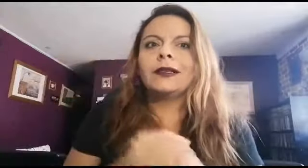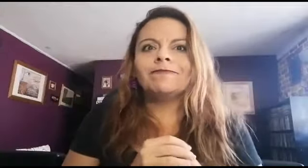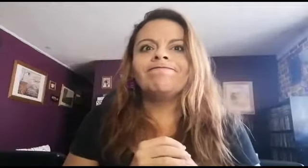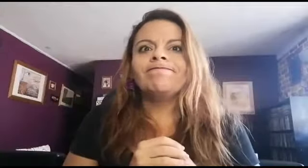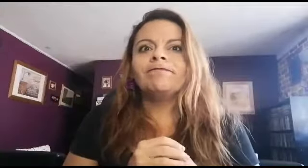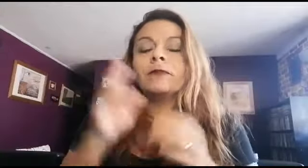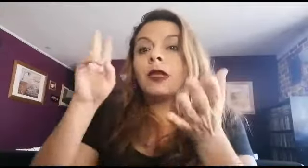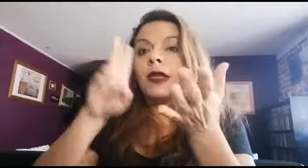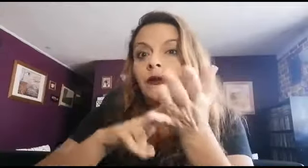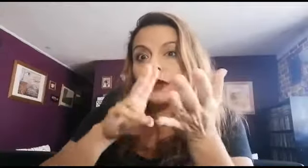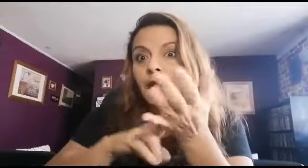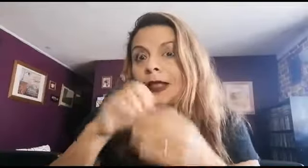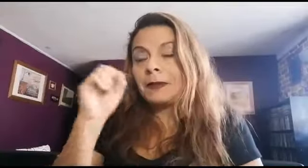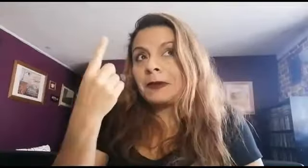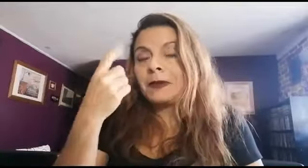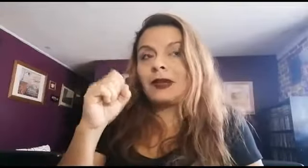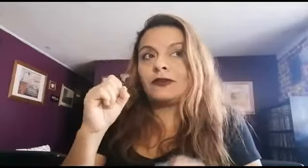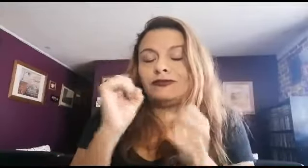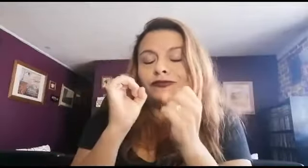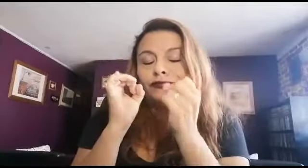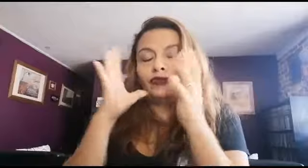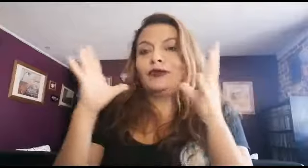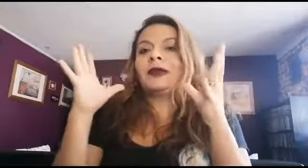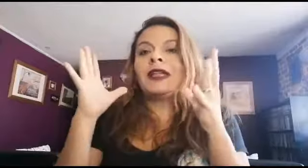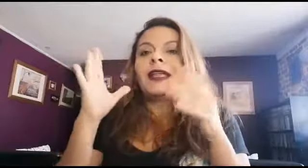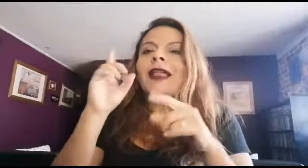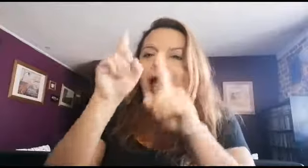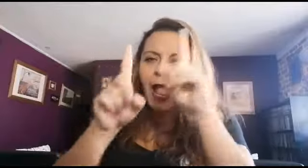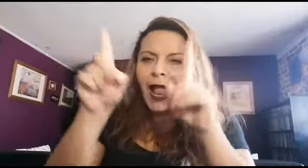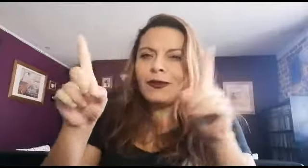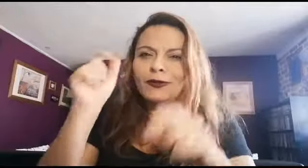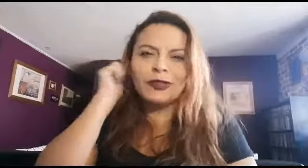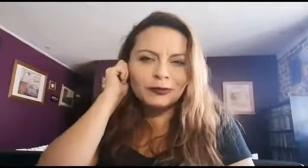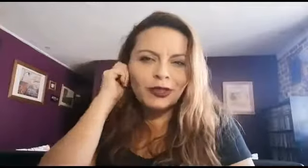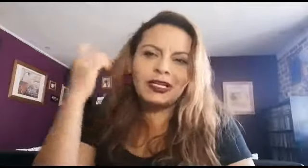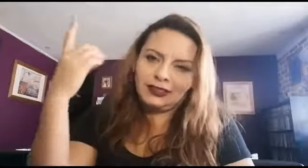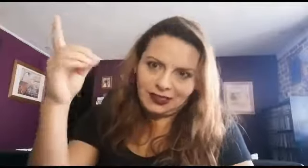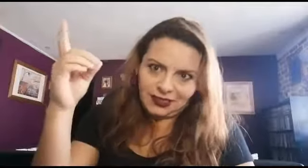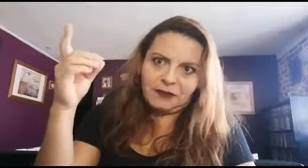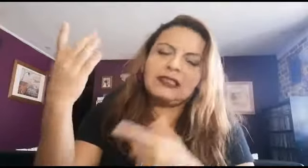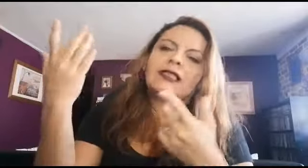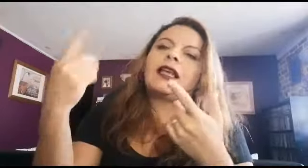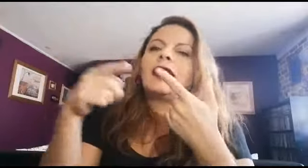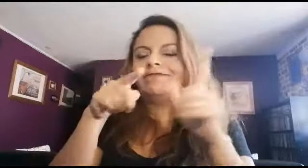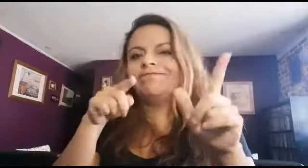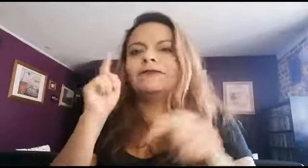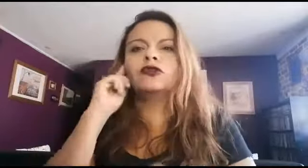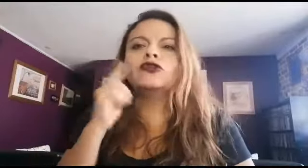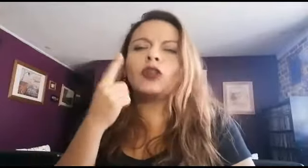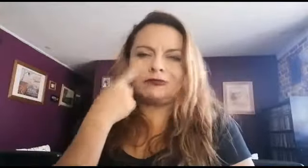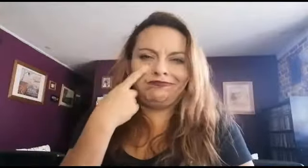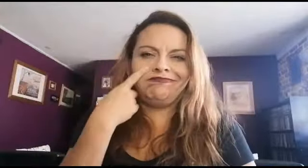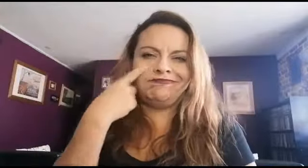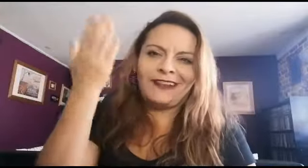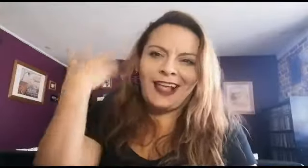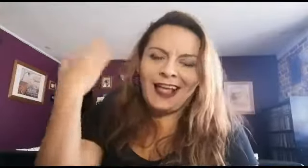del coronavirus primero me sorprendí también de ver algunas mujeres